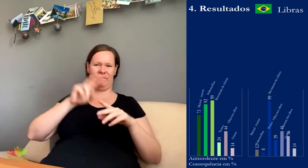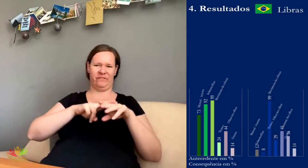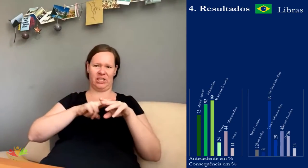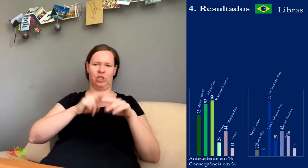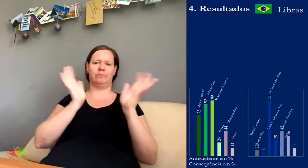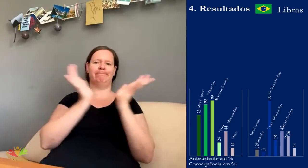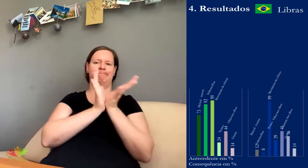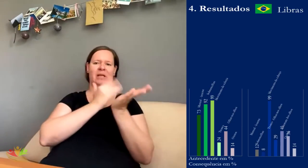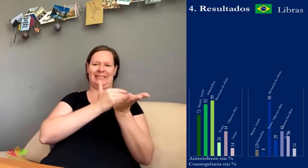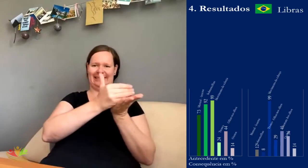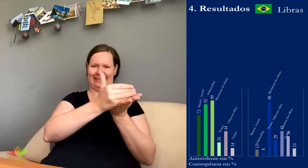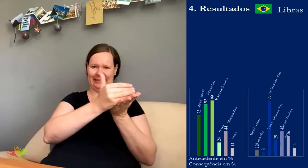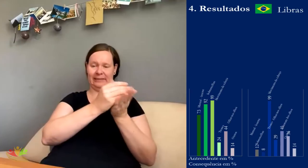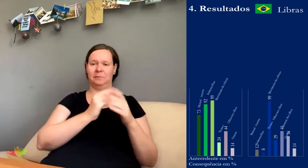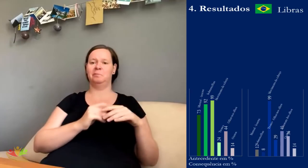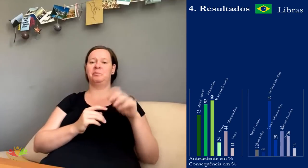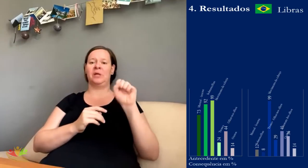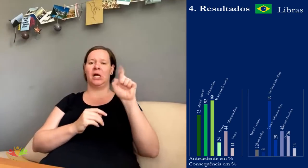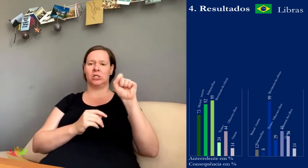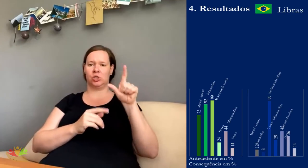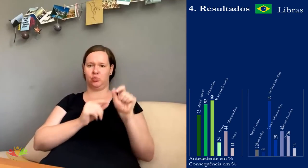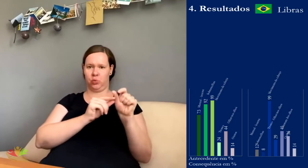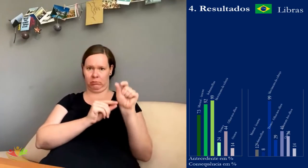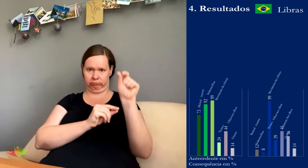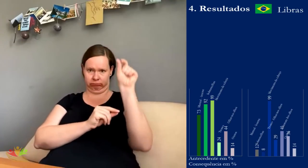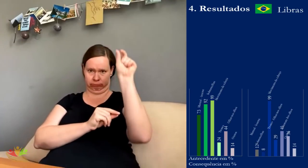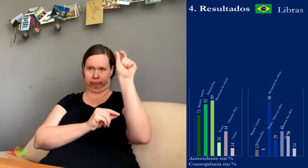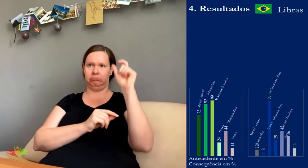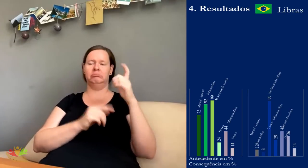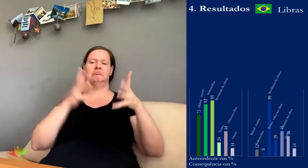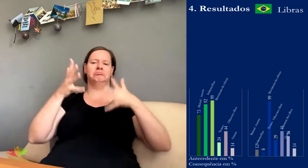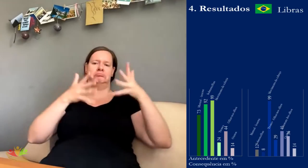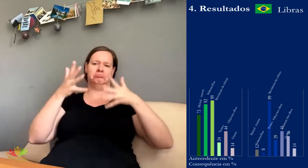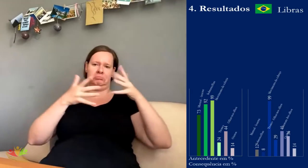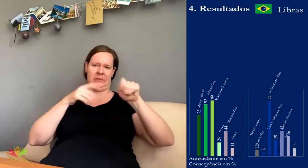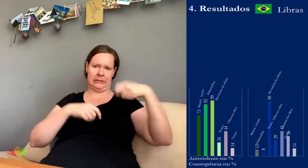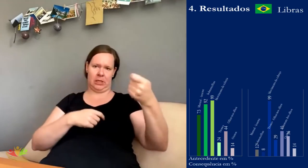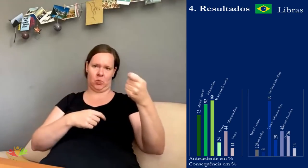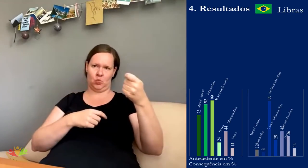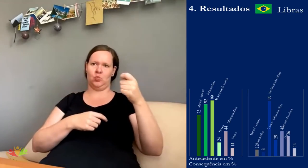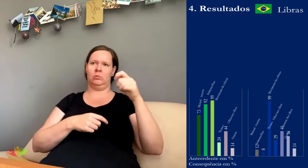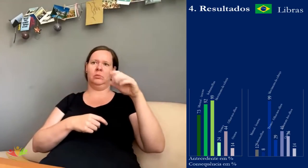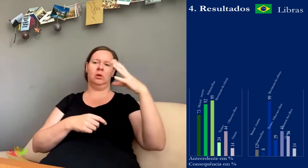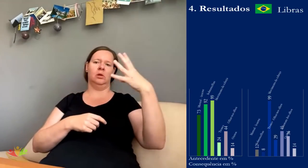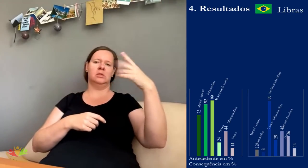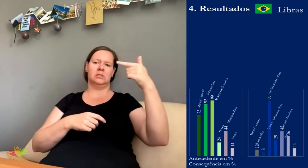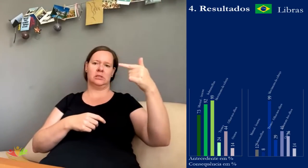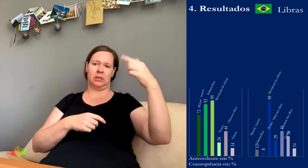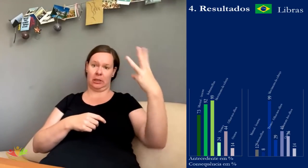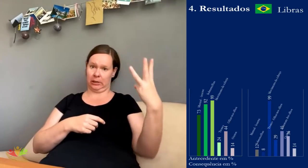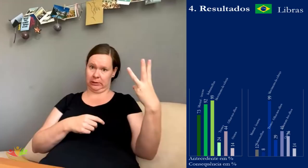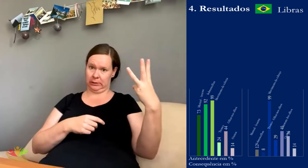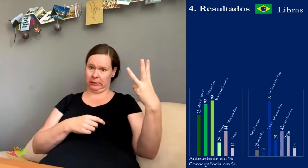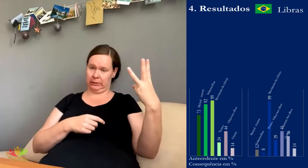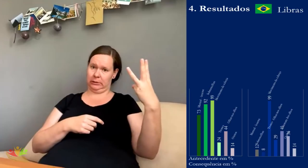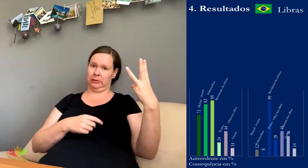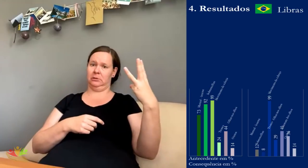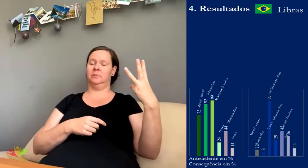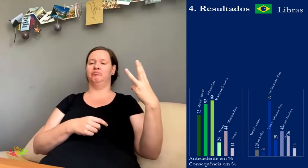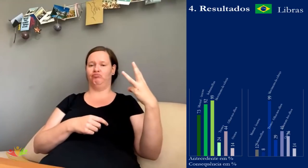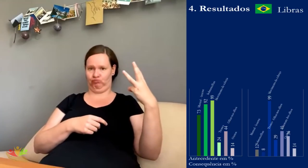alemã. Vocês estão vendo aí sobre as orações antecedentes, essa barra maior indica